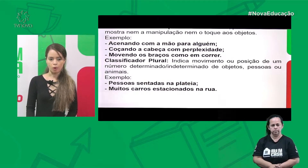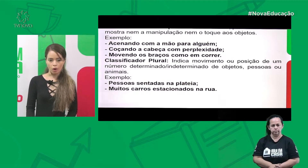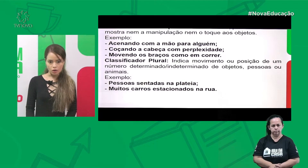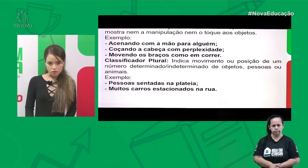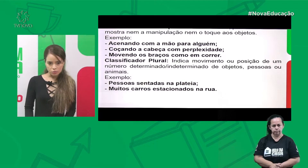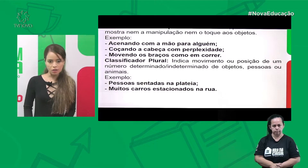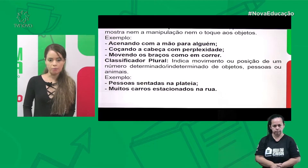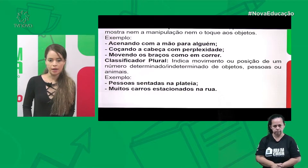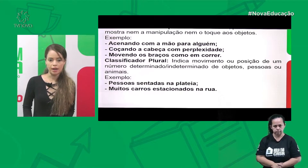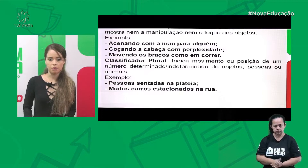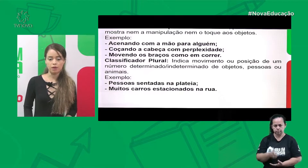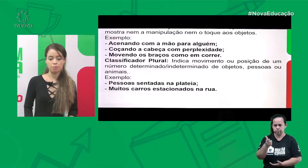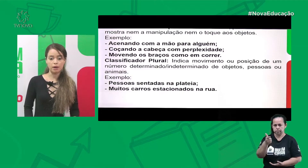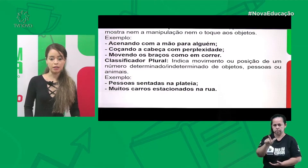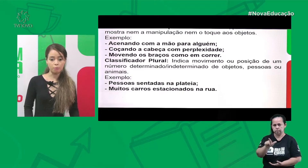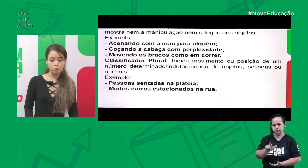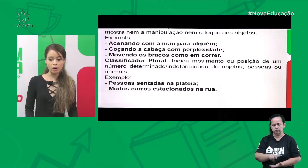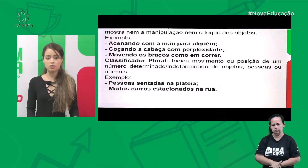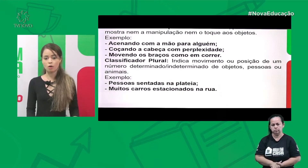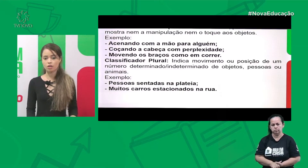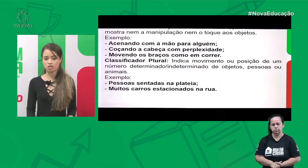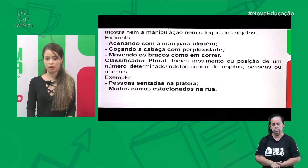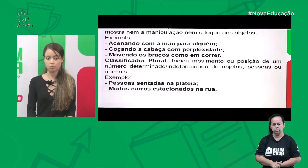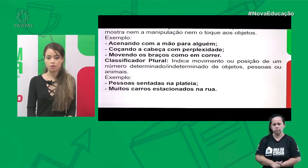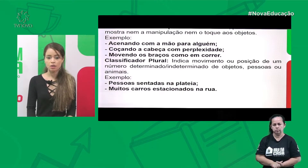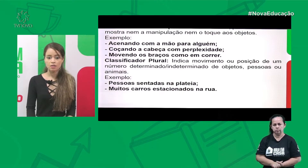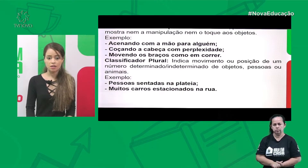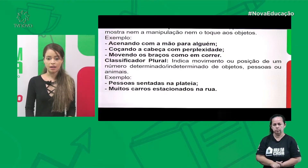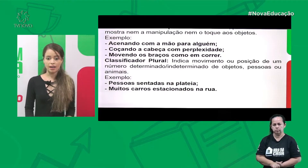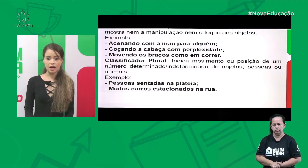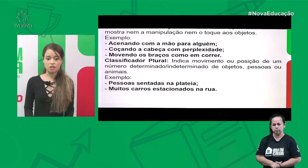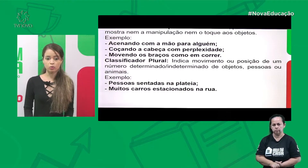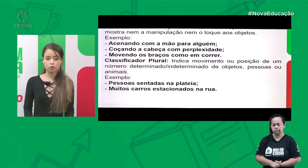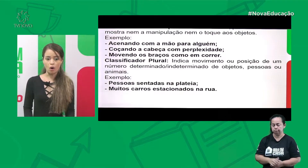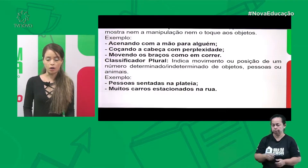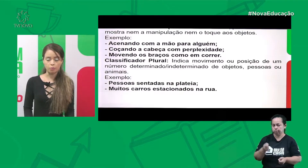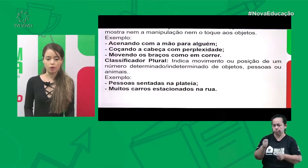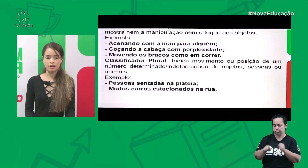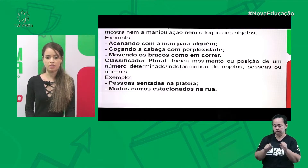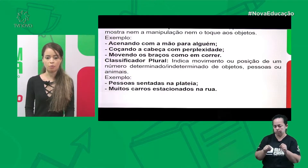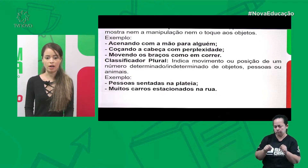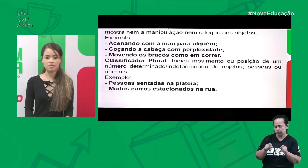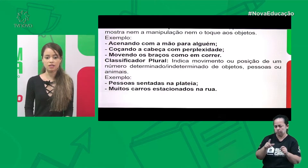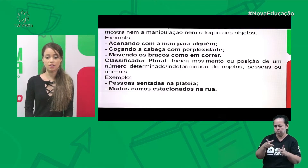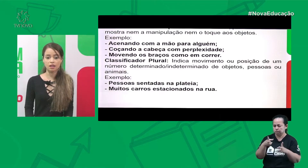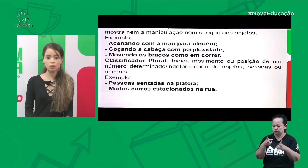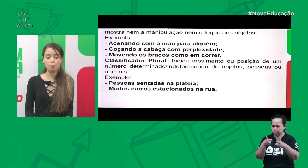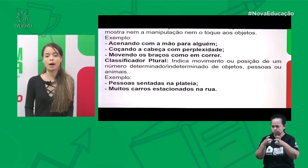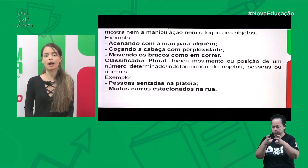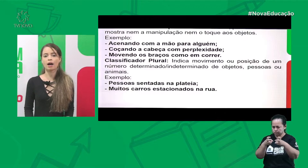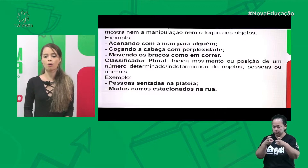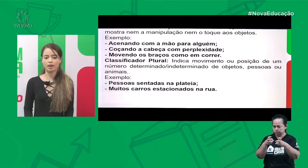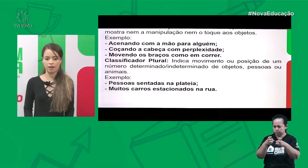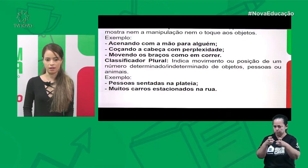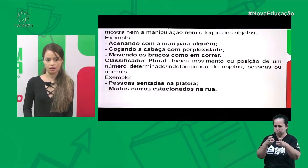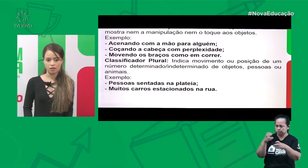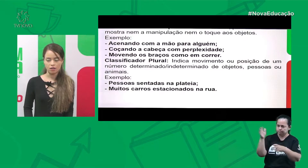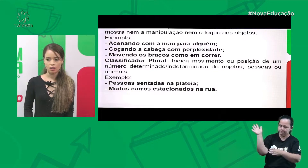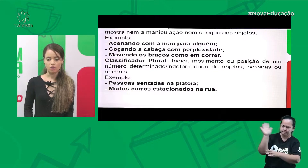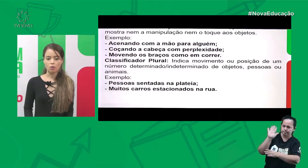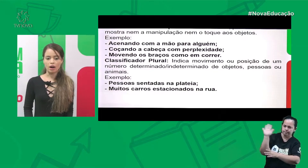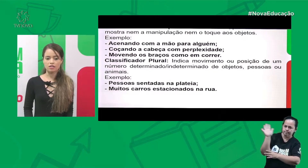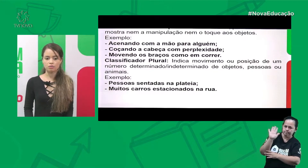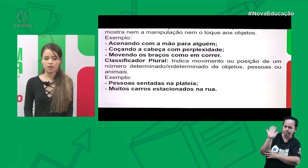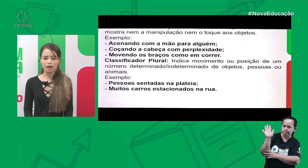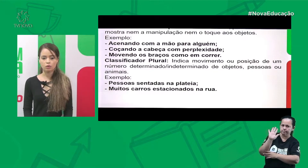O próximo também, que ele manipula esse objeto sem que haja o toque, por exemplo, acenando para alguém.